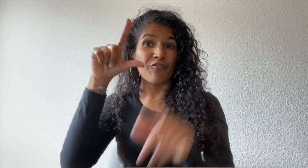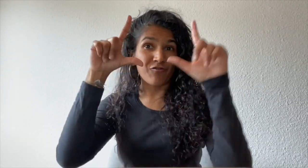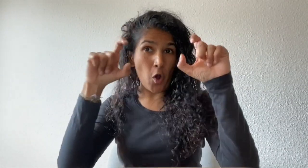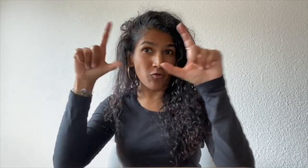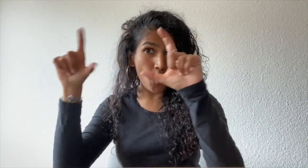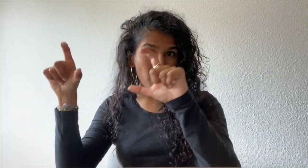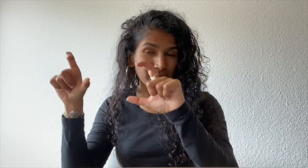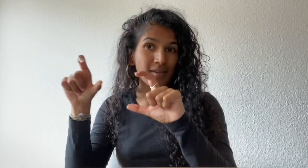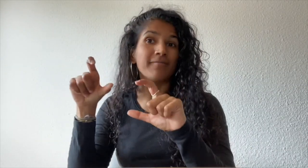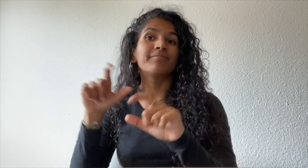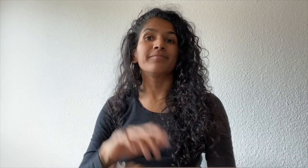für das Engagement dieser Gruppe.